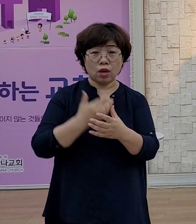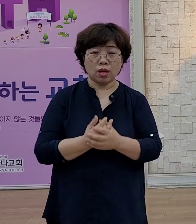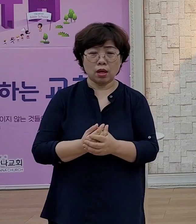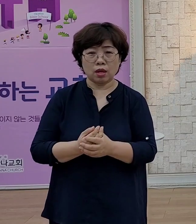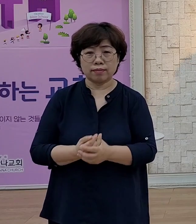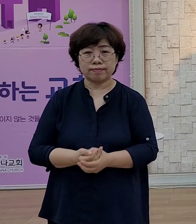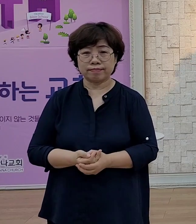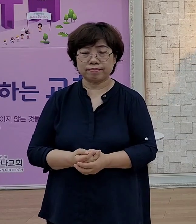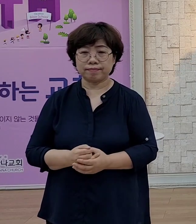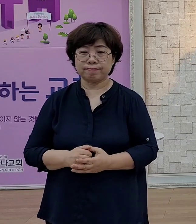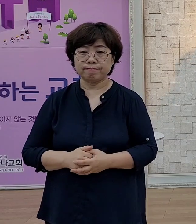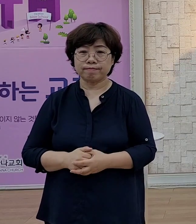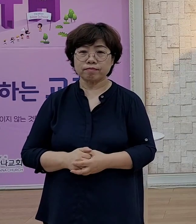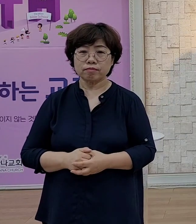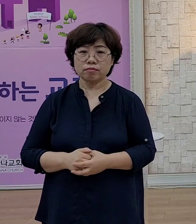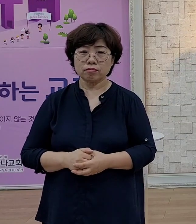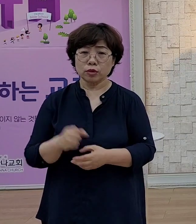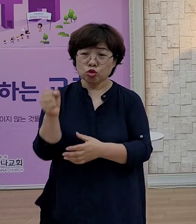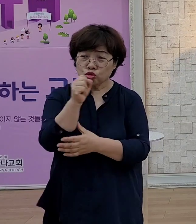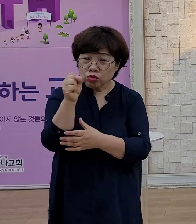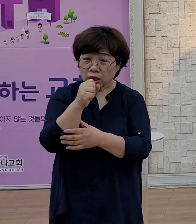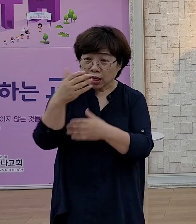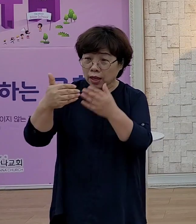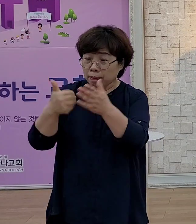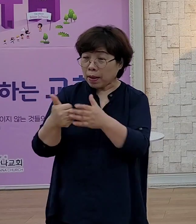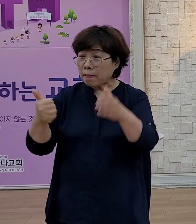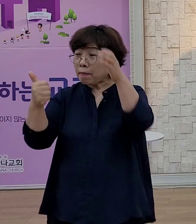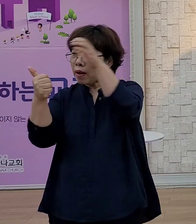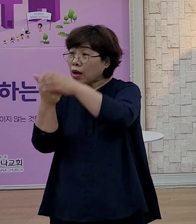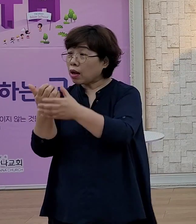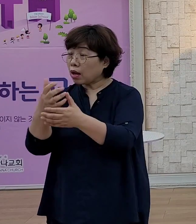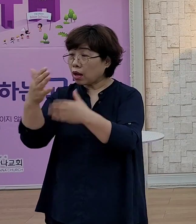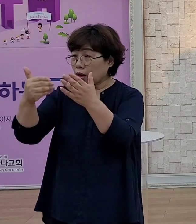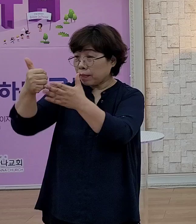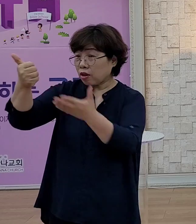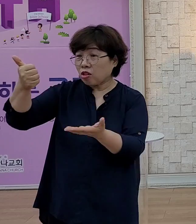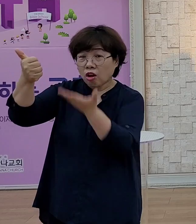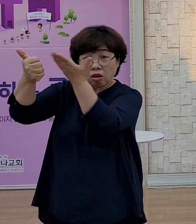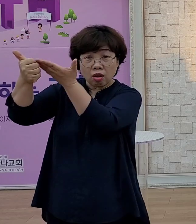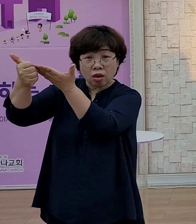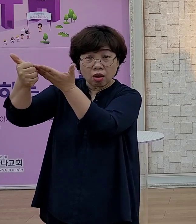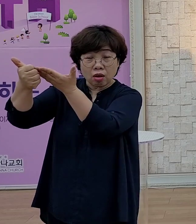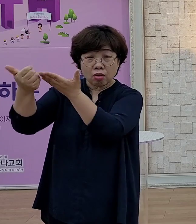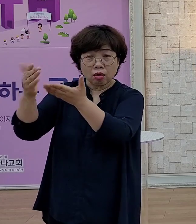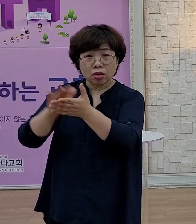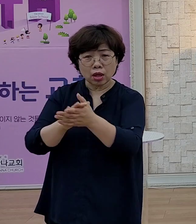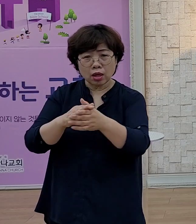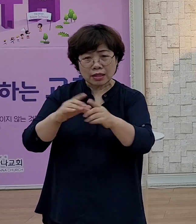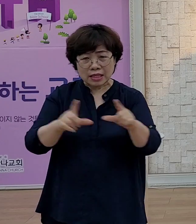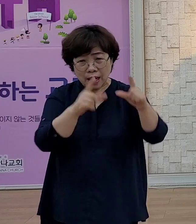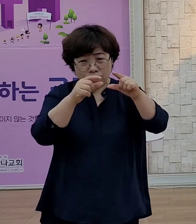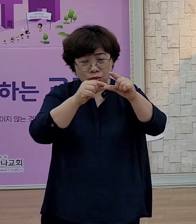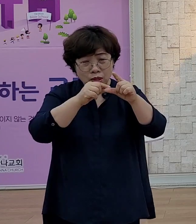이게 운전대를 하나님께 맡겼다고 하는데 삶의 대부분의 모든